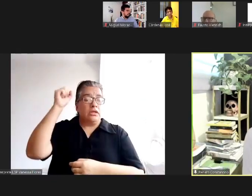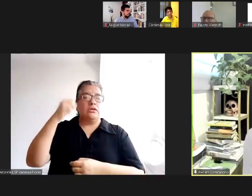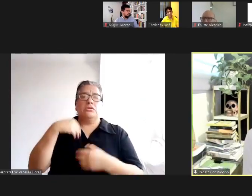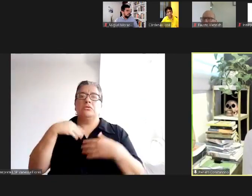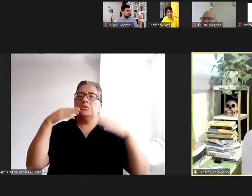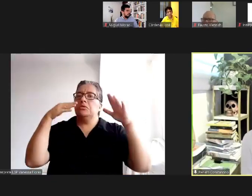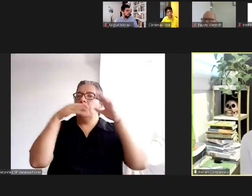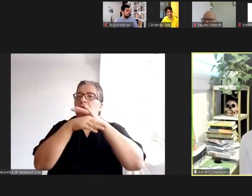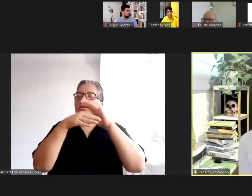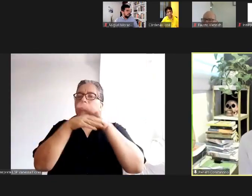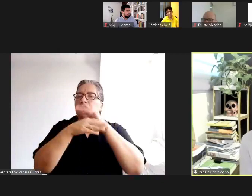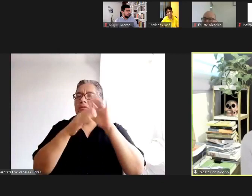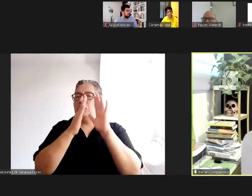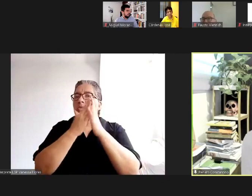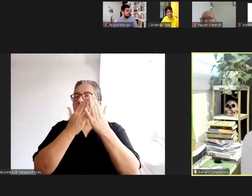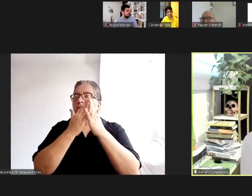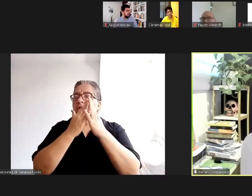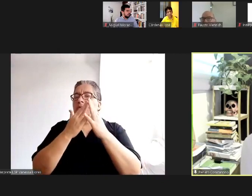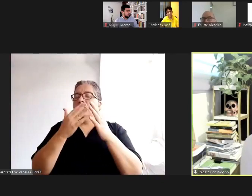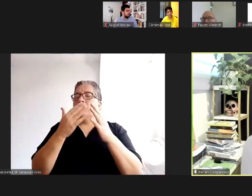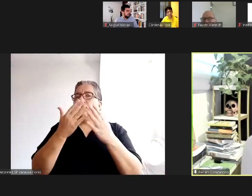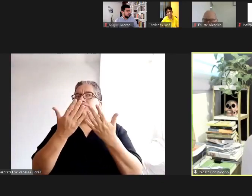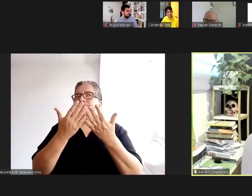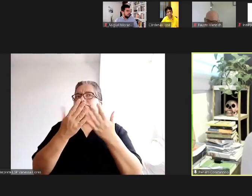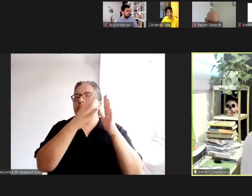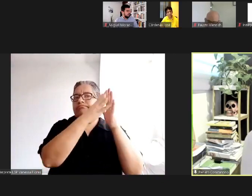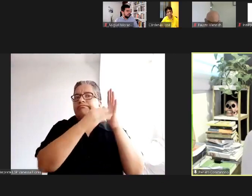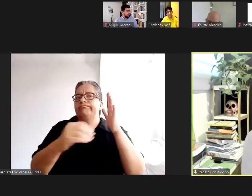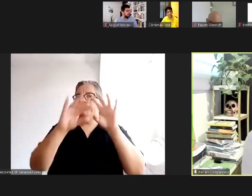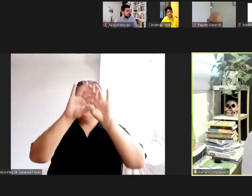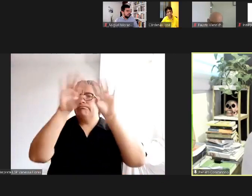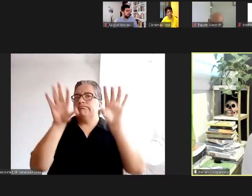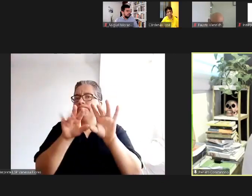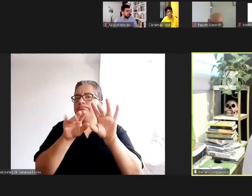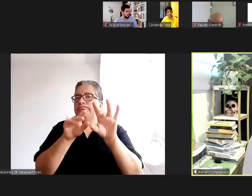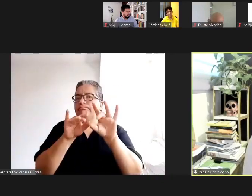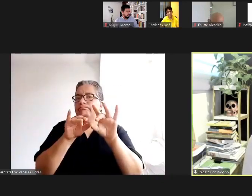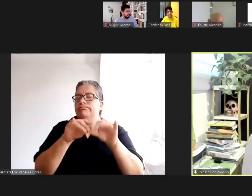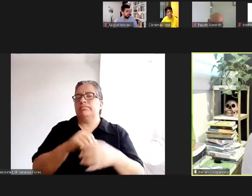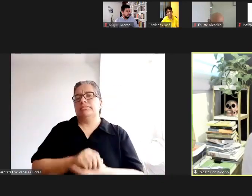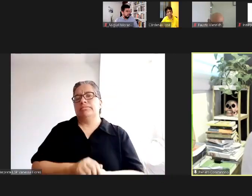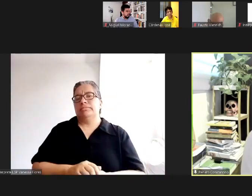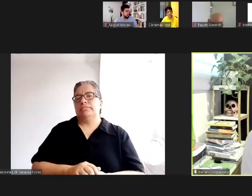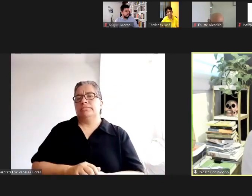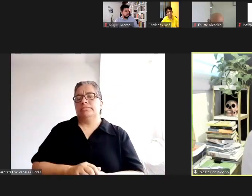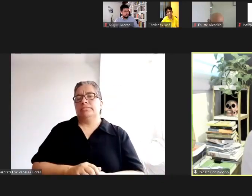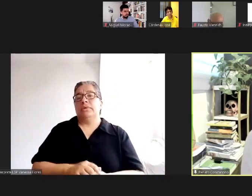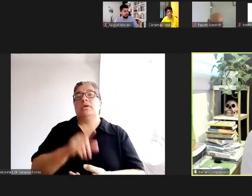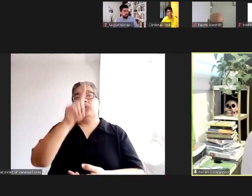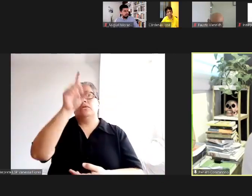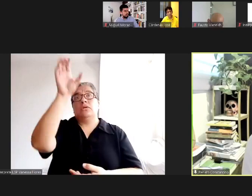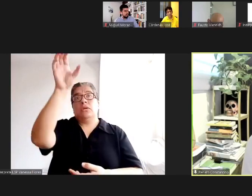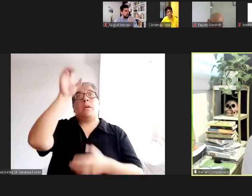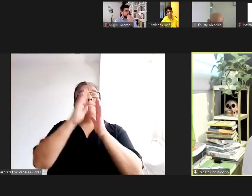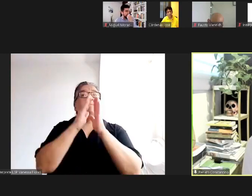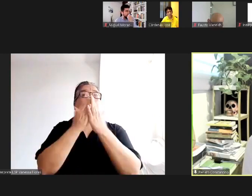un texto, por ejemplo, digitalizado. Entonces, él, en el marco de las labores de la biblioteca para